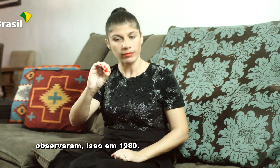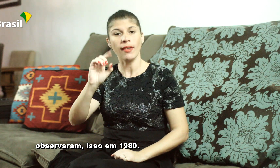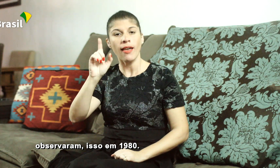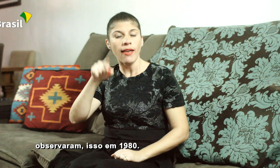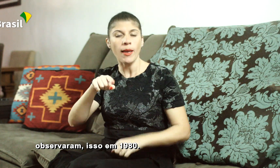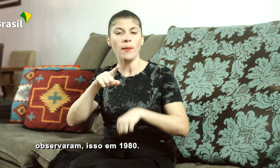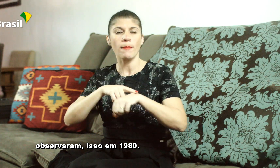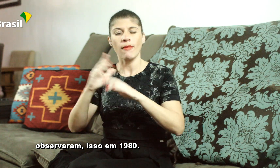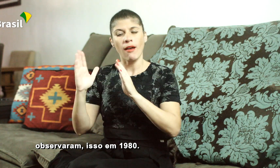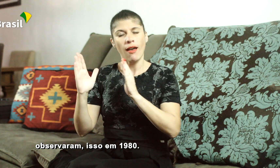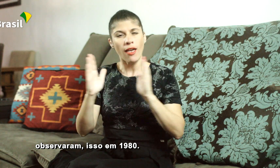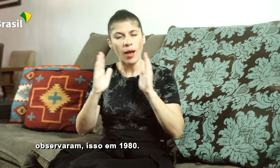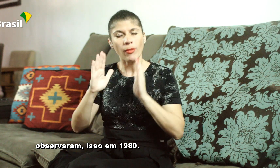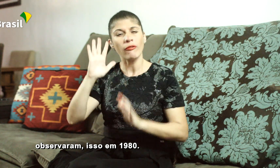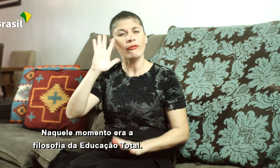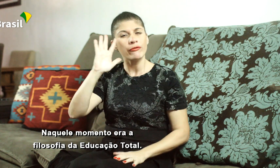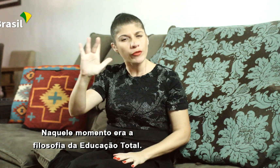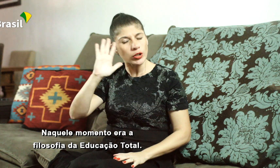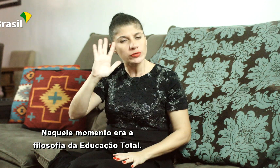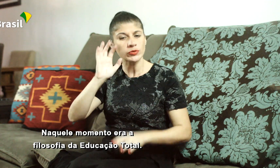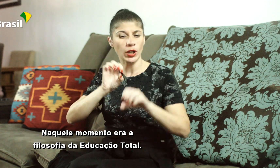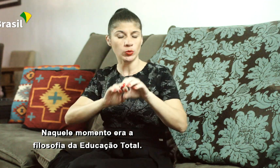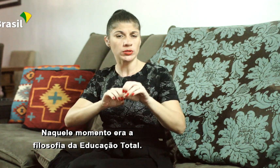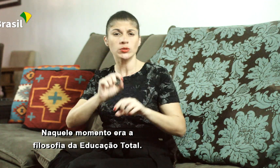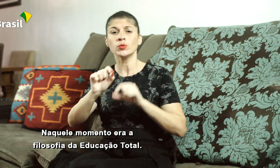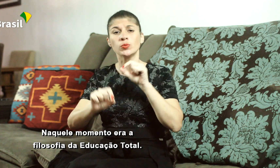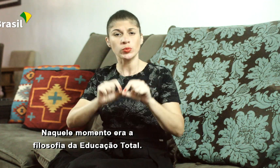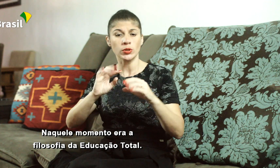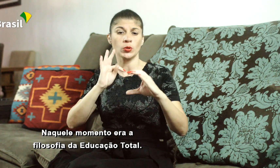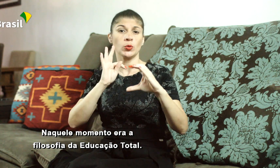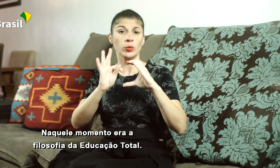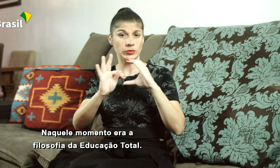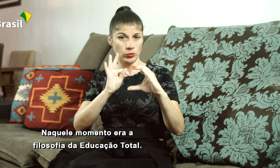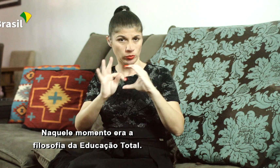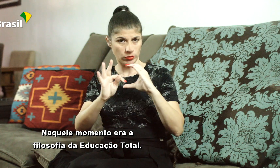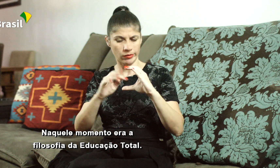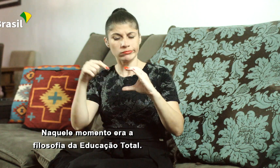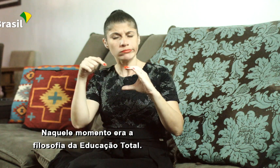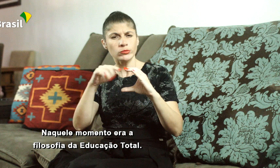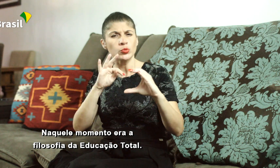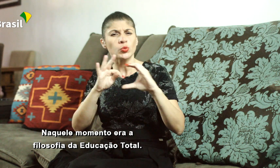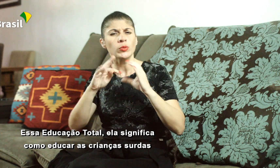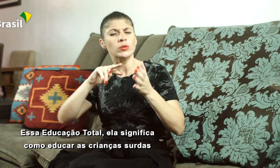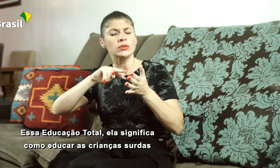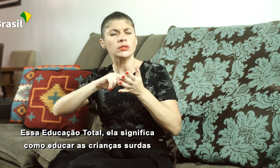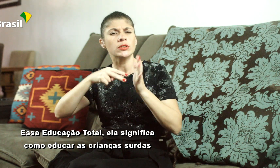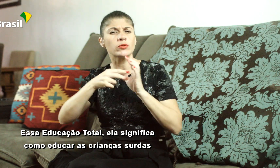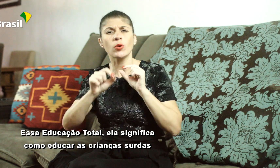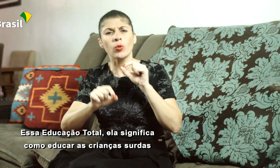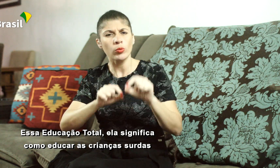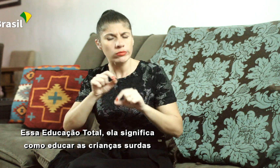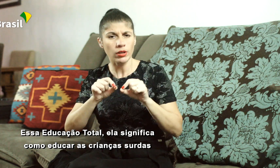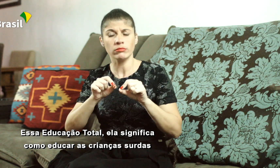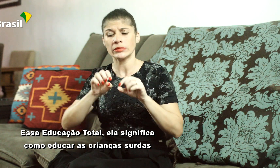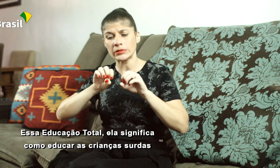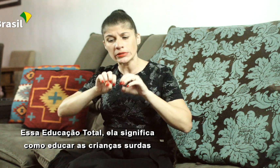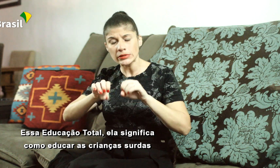em 1980. Aquele momento era a filosofia da educação total. Essa educação total, ela